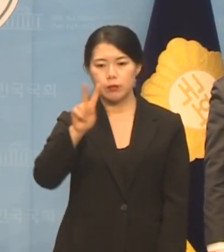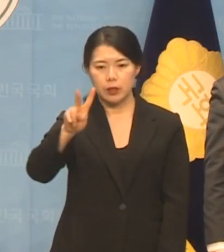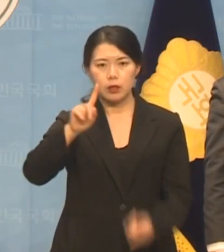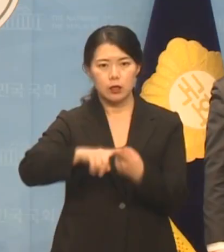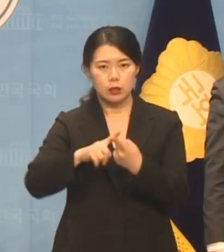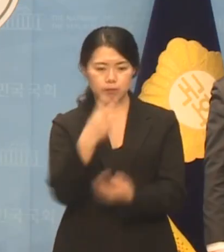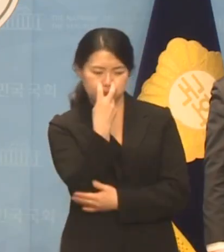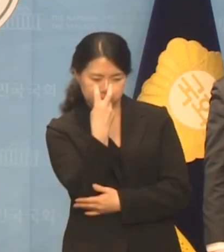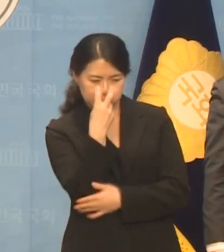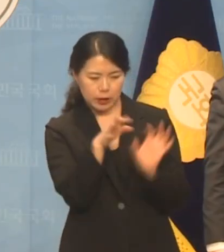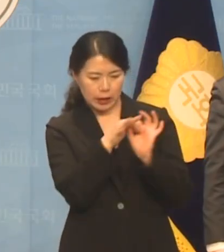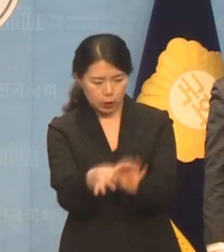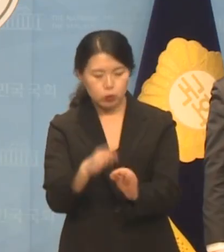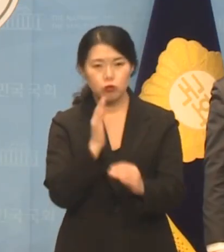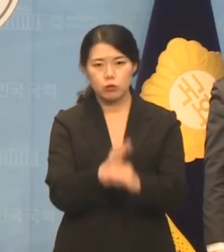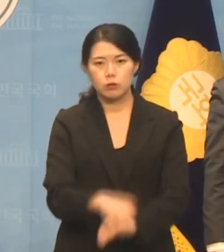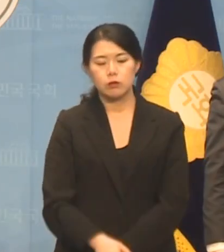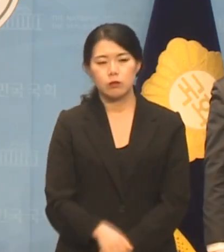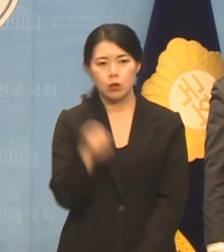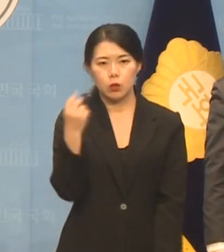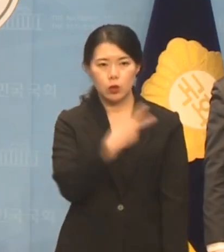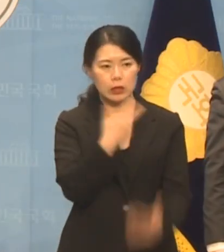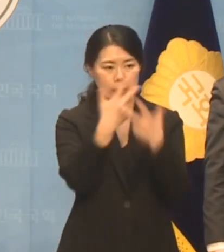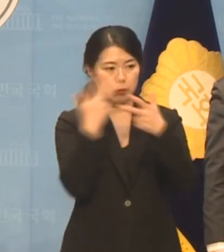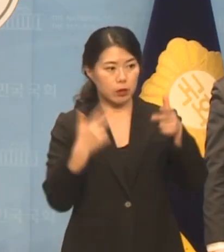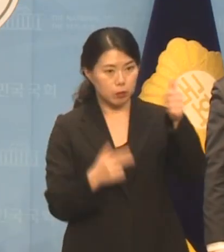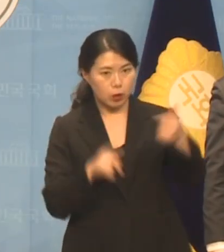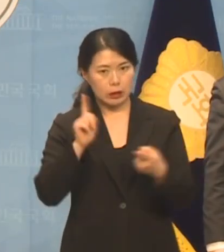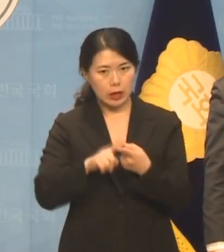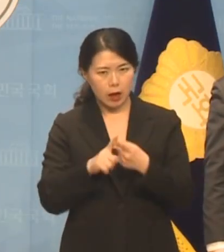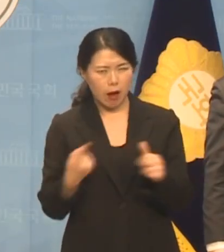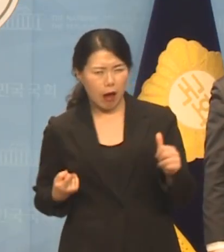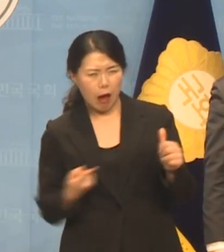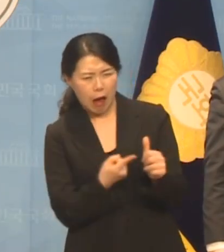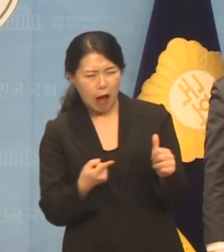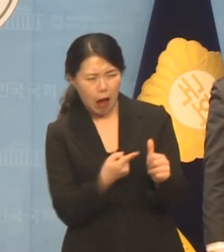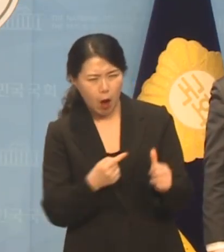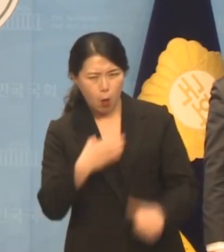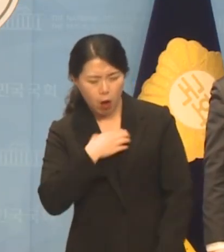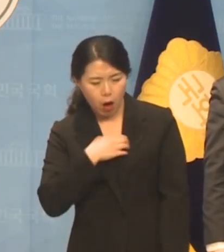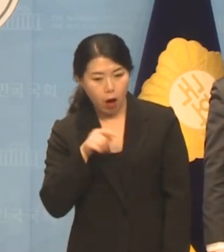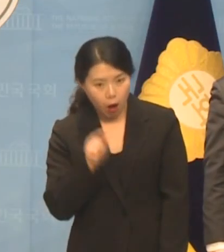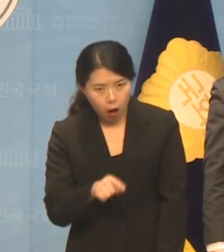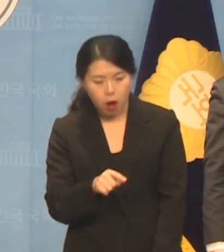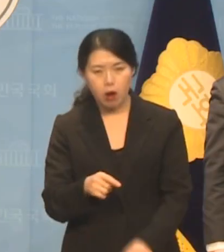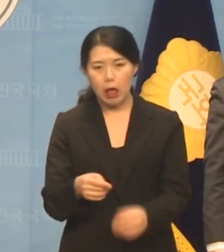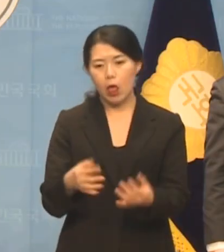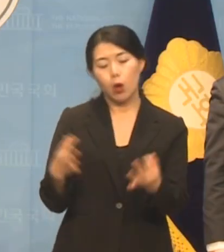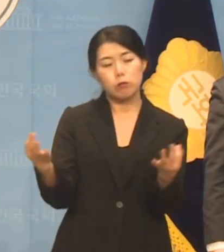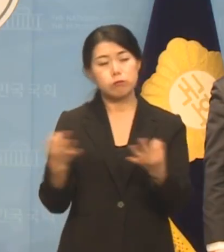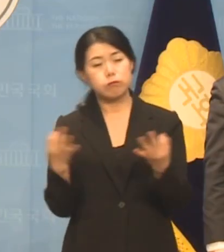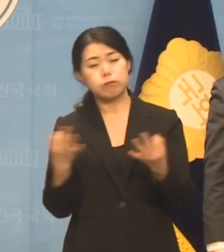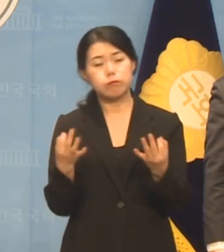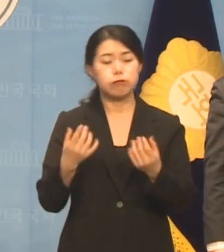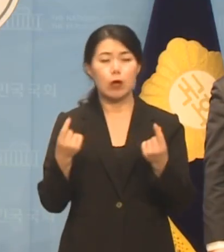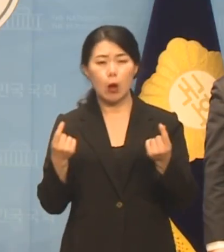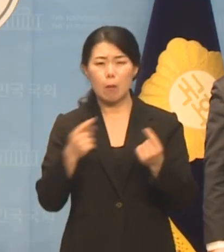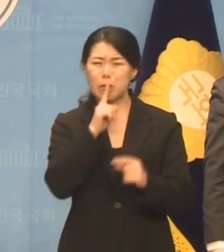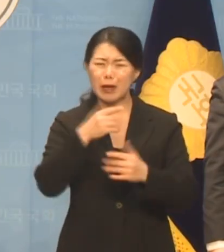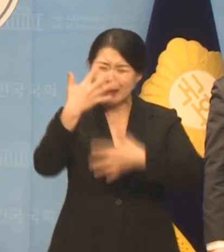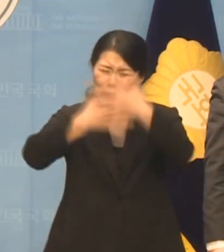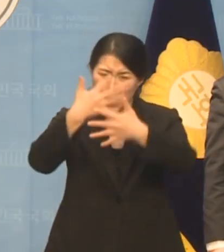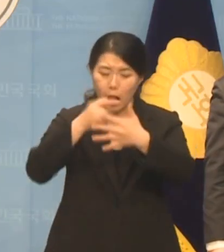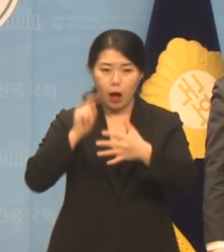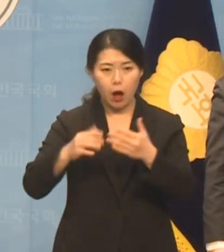지속적인 모니터링을 실시 중이며 이재명 대표에 대한 암살 테러 위협을 쇼로 표현한 영상 등